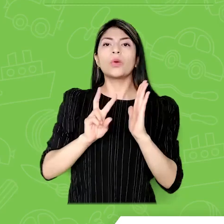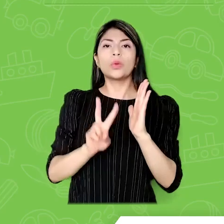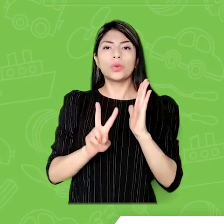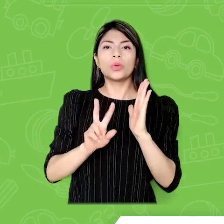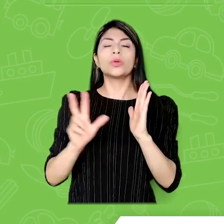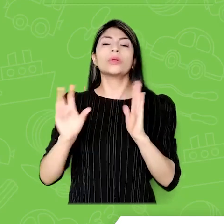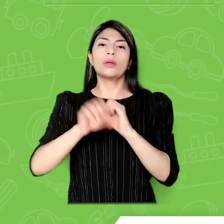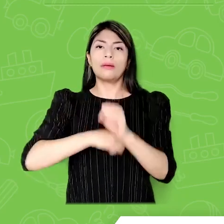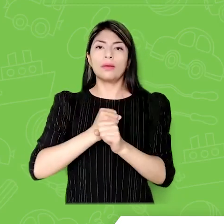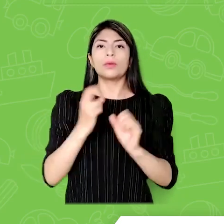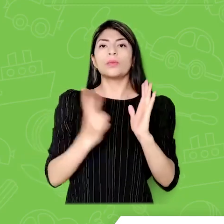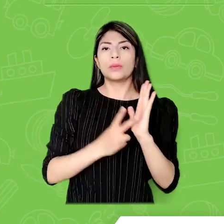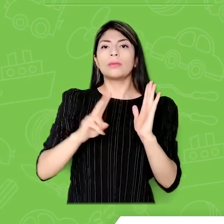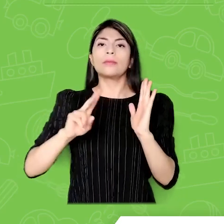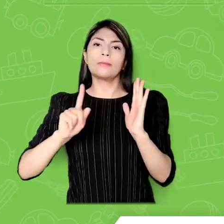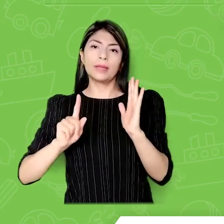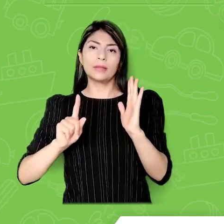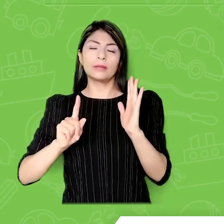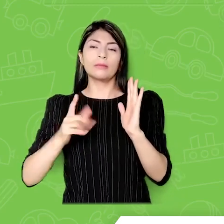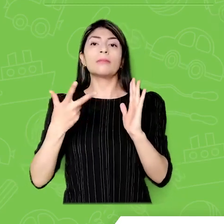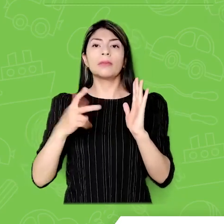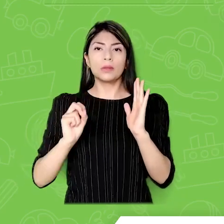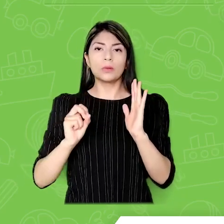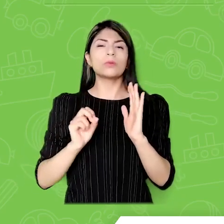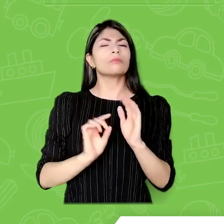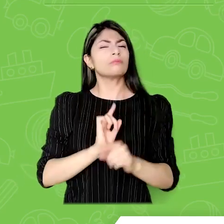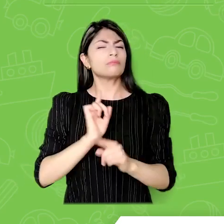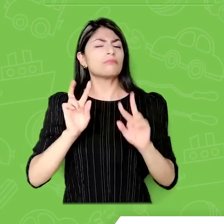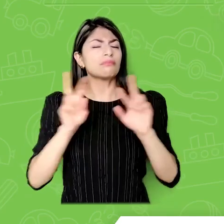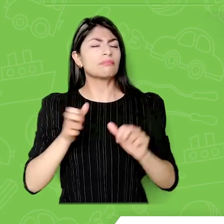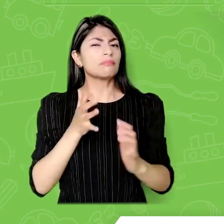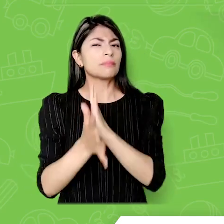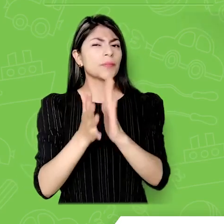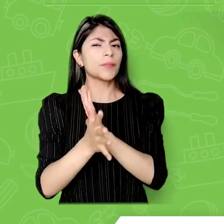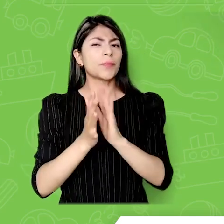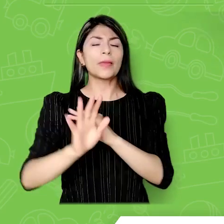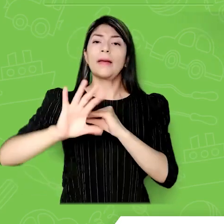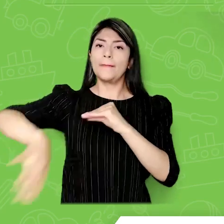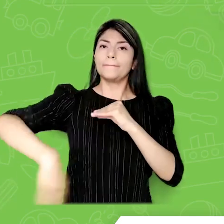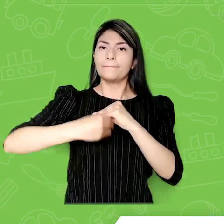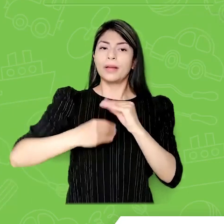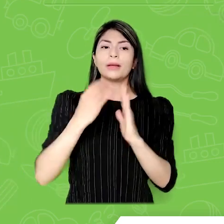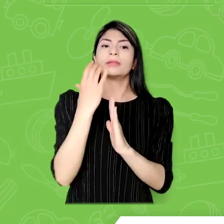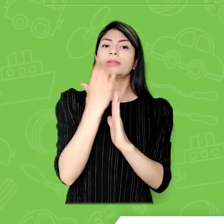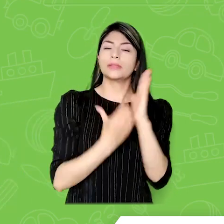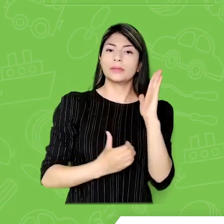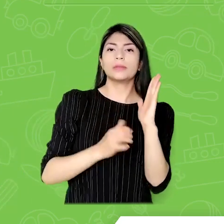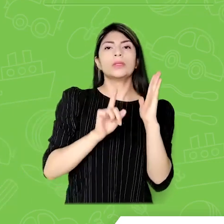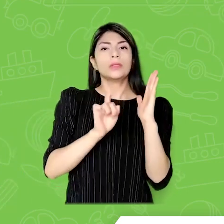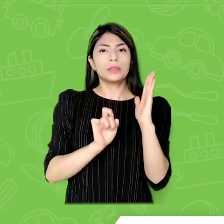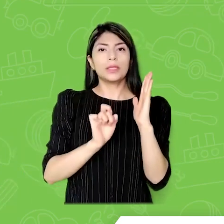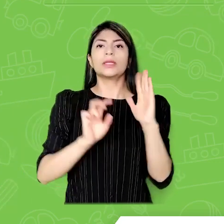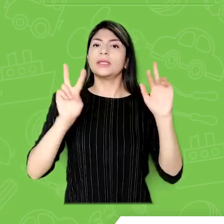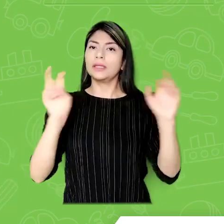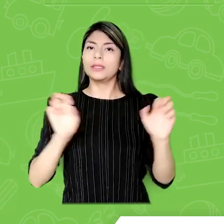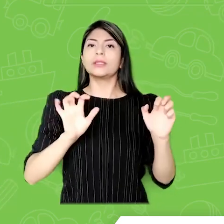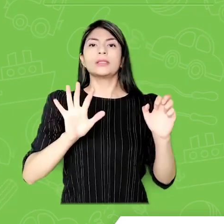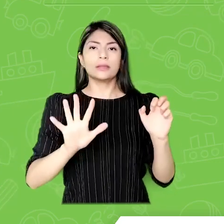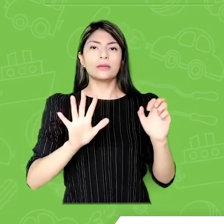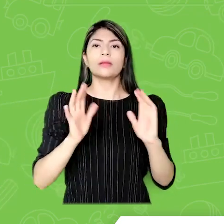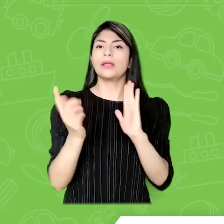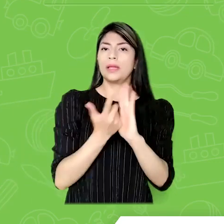del 2020, dispone: adicionar el capítulo 6 al título 5 de la parte 2 del libro 2 del